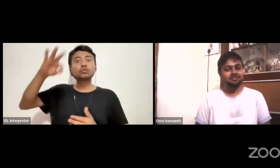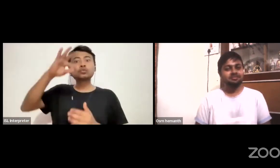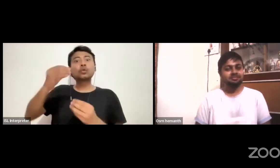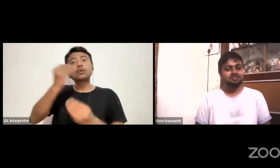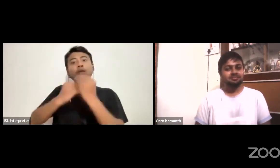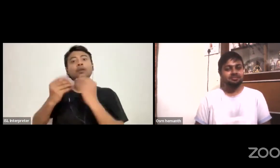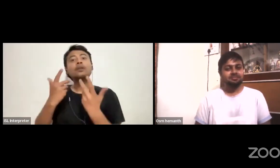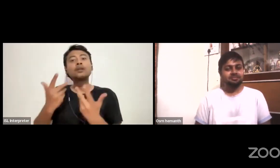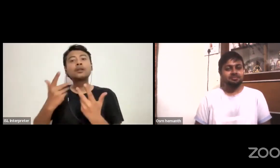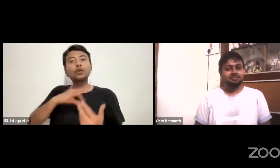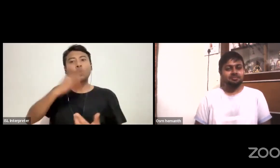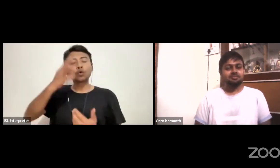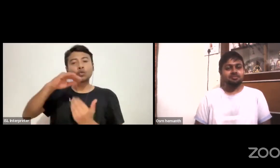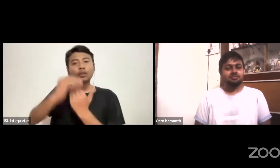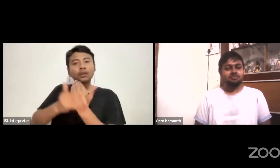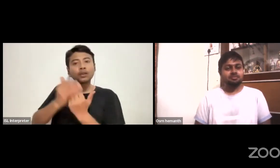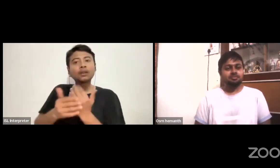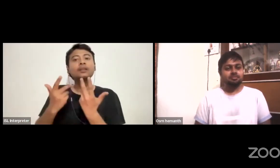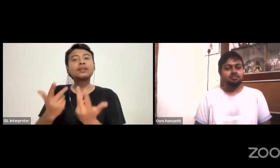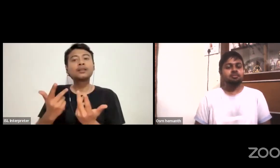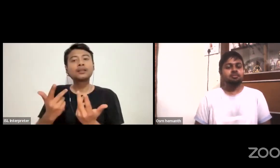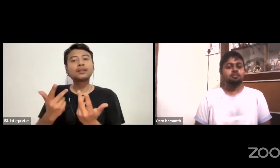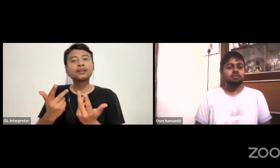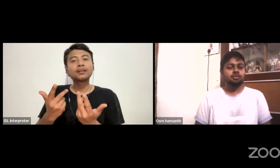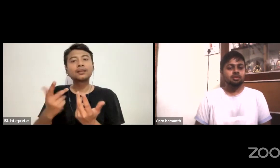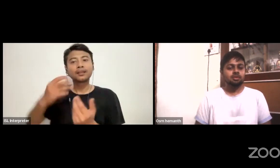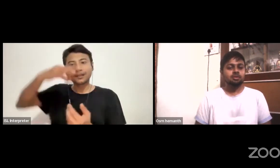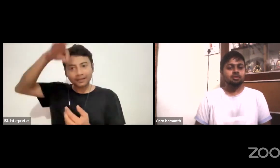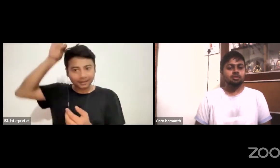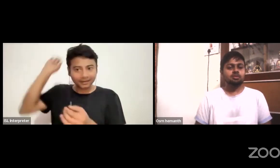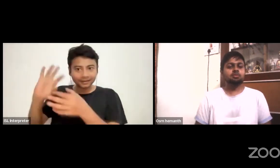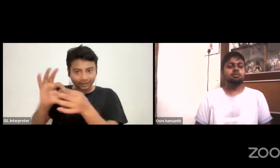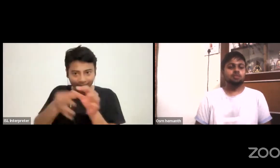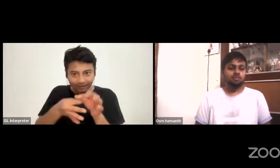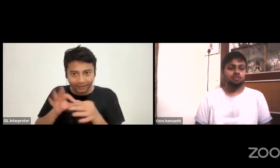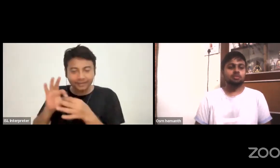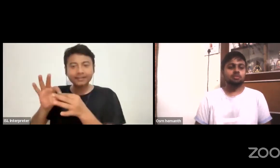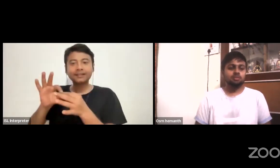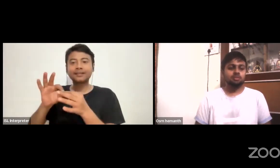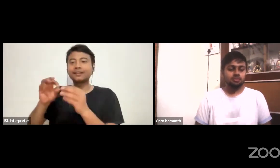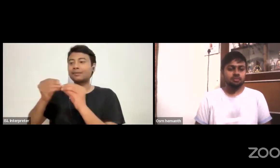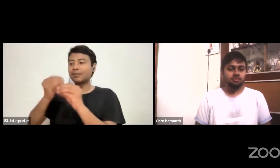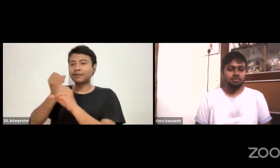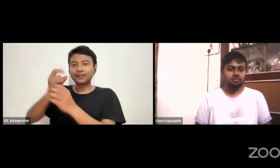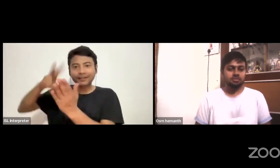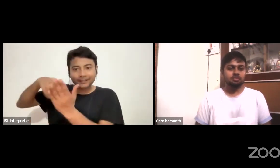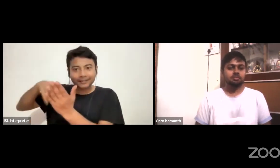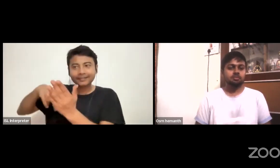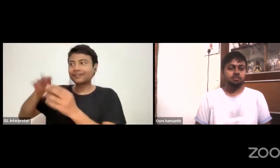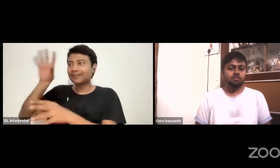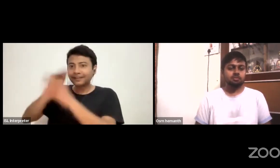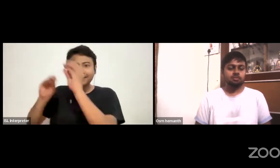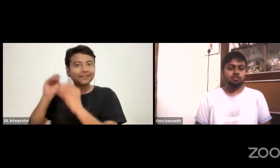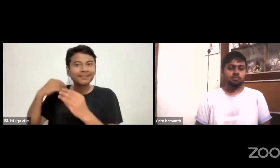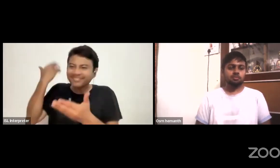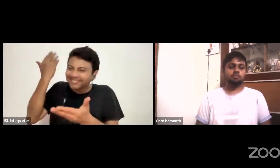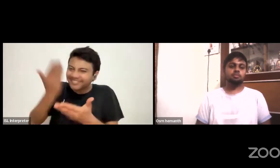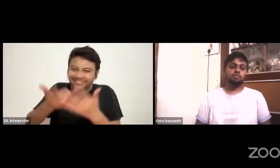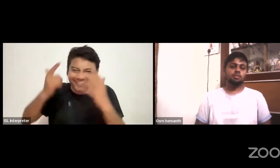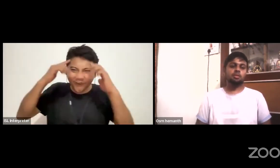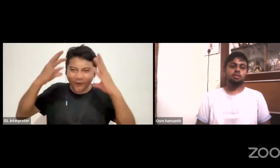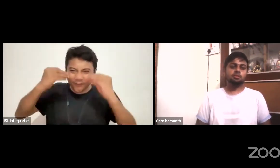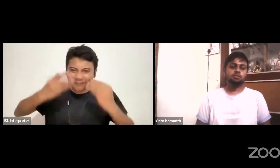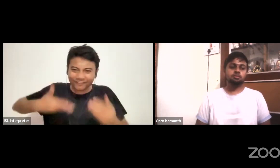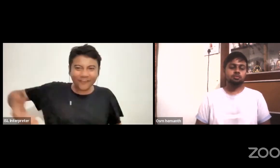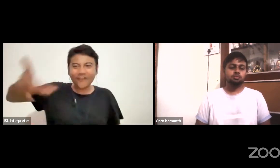की भक्ति, भक्तों का संग, ये सब दिया ही नहीं तो कैसे सेटिस्फेक्शन आएगा? नहीं कभी भी। तो इसलिए अपनी आत्मा